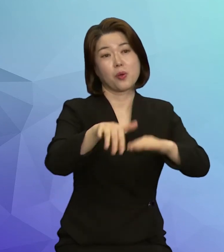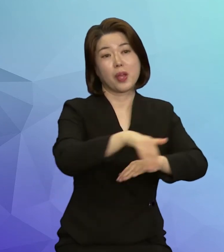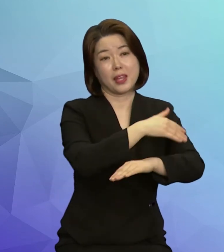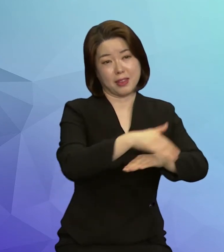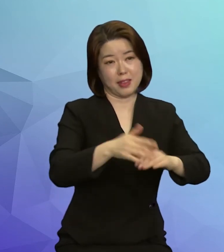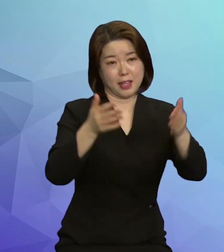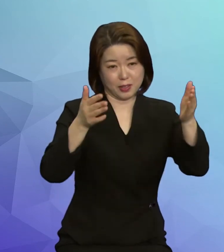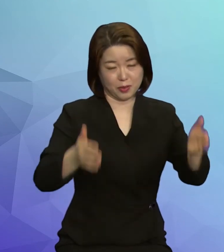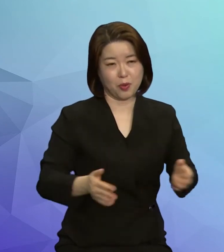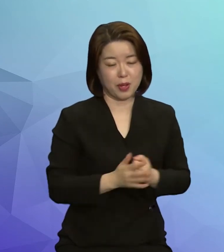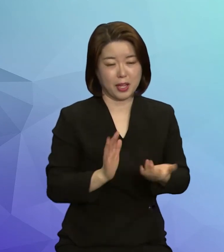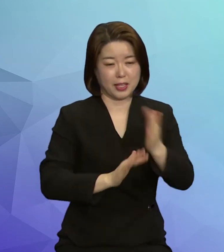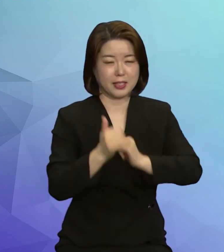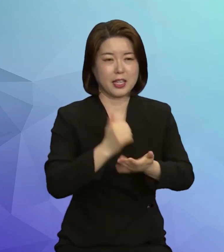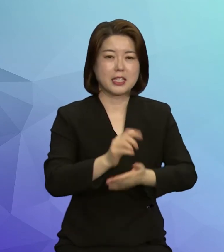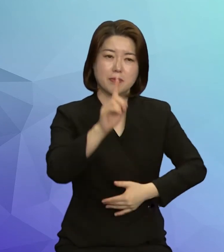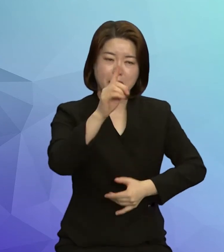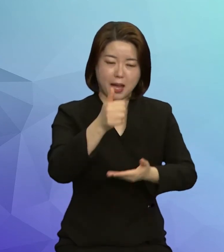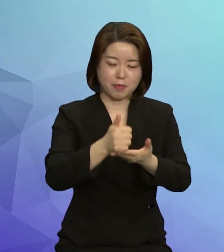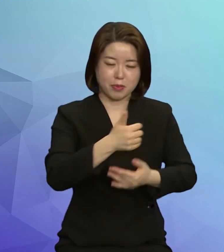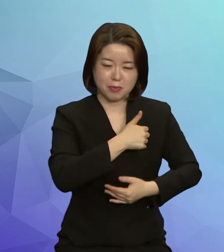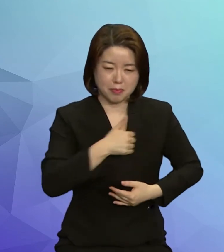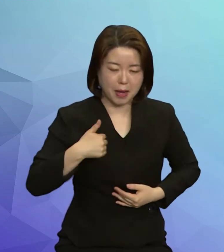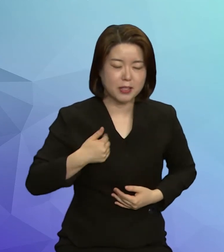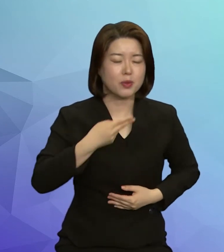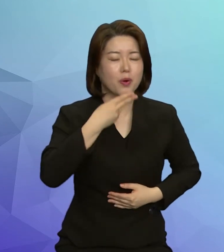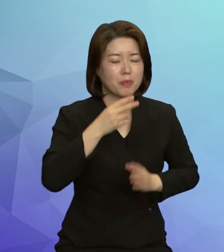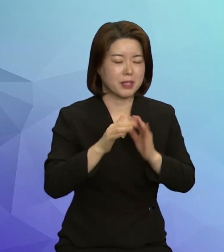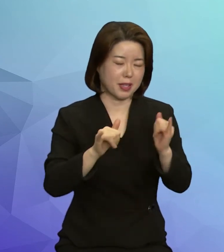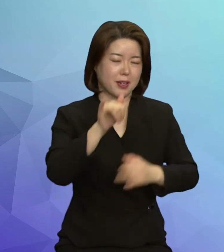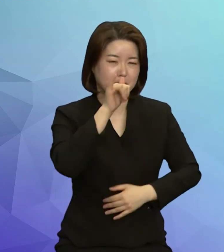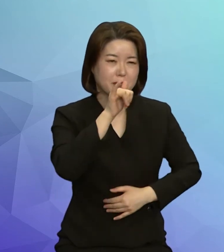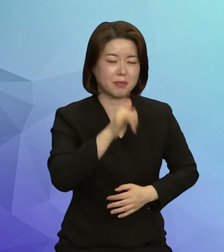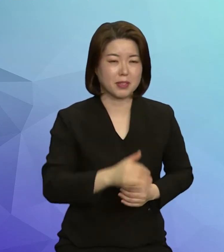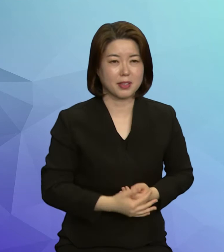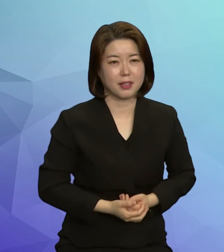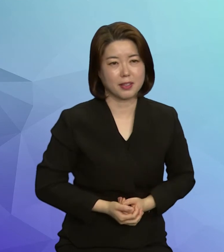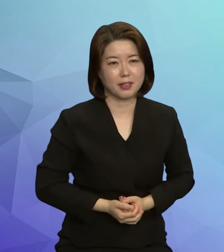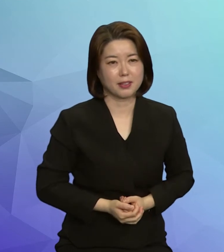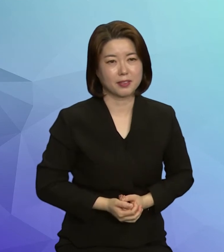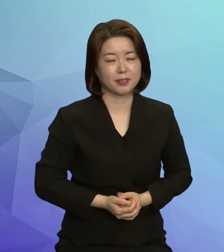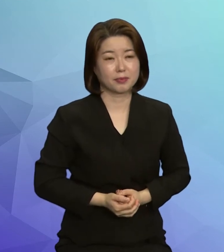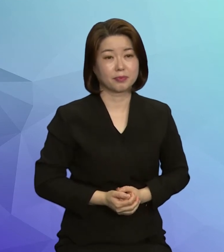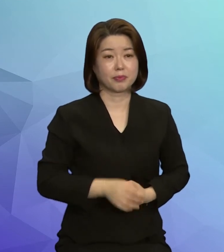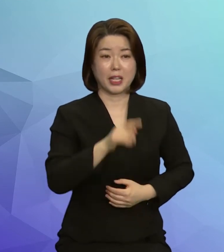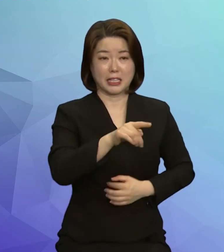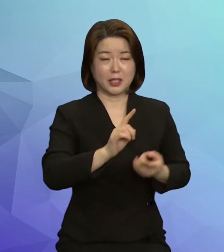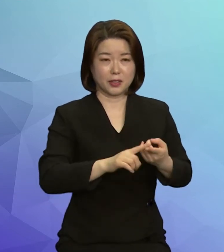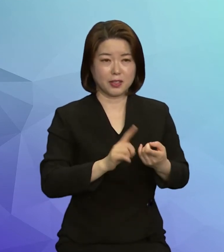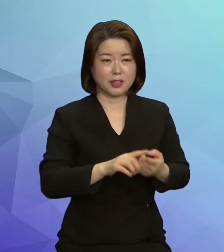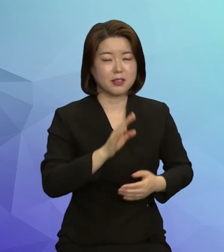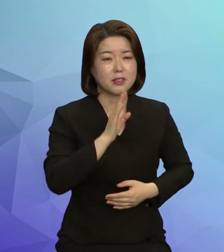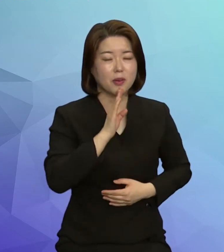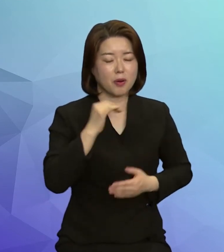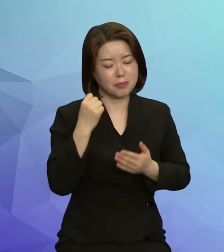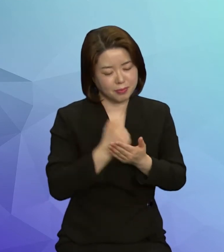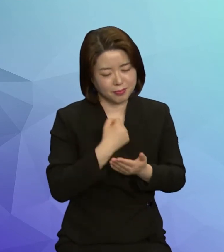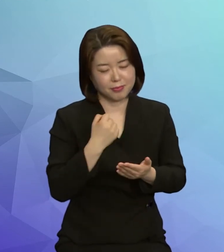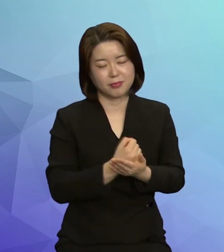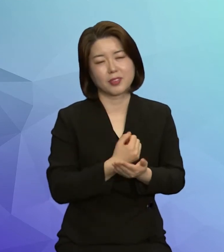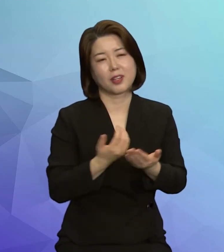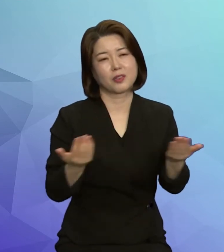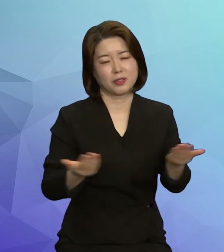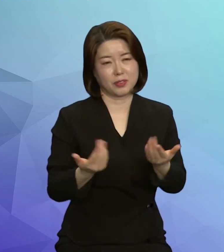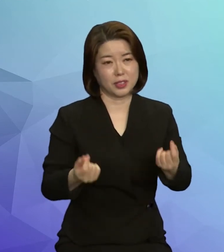교회 다니면서도 예수님 한 분으로 만족이 안 되는 분이 있어요. 그 점이 정말